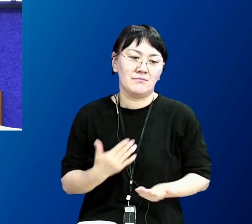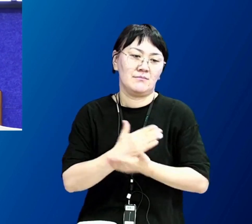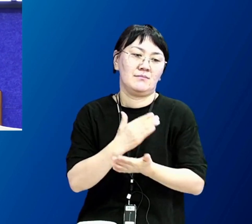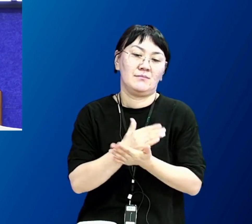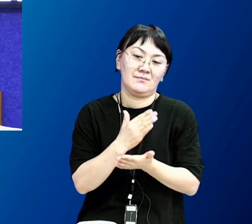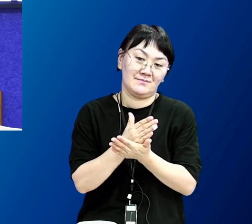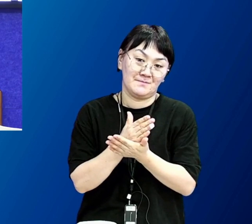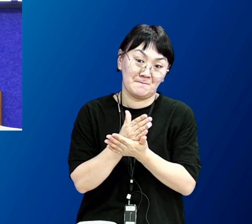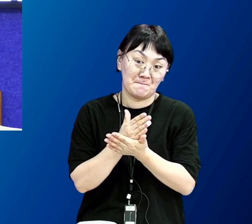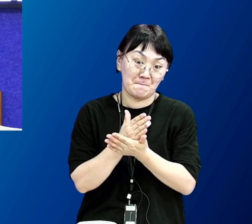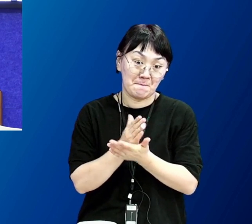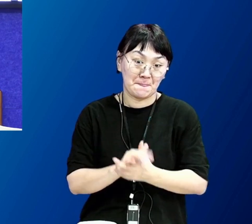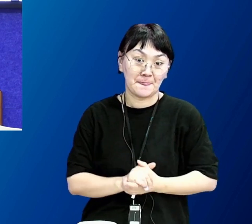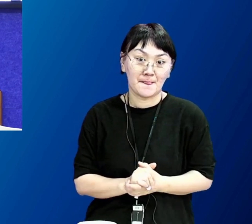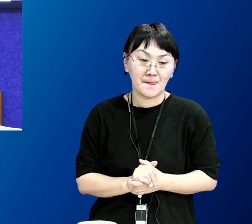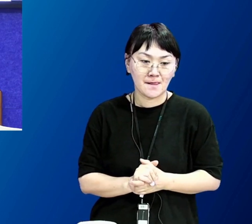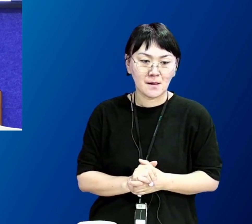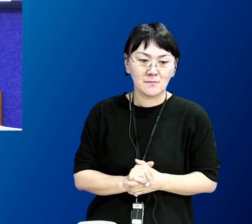баг.